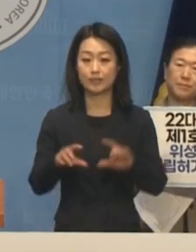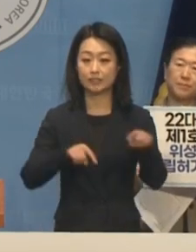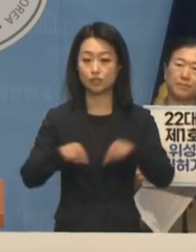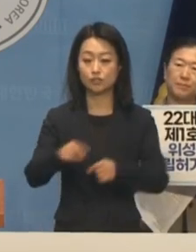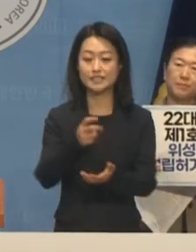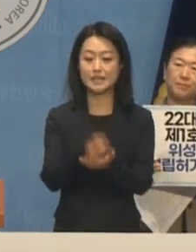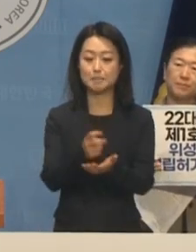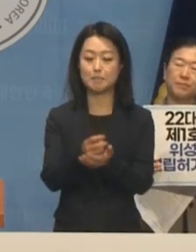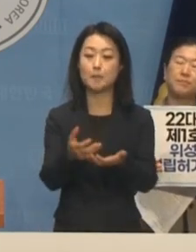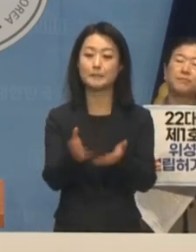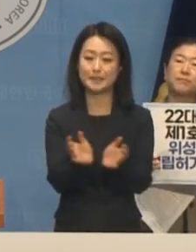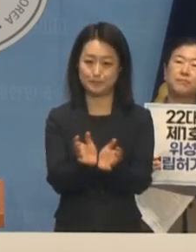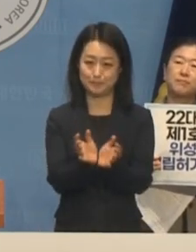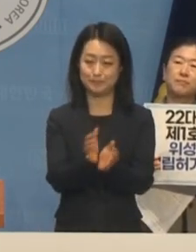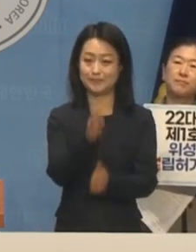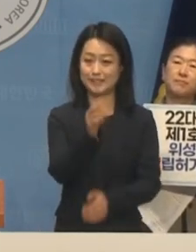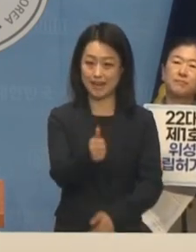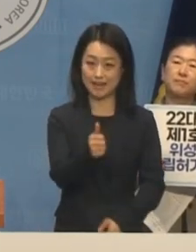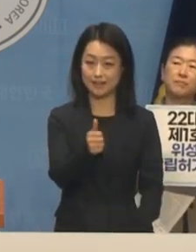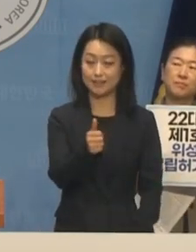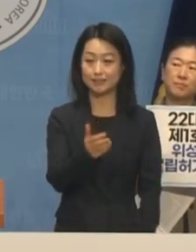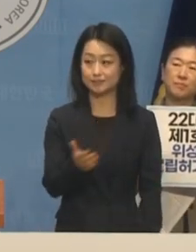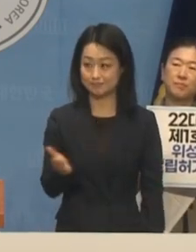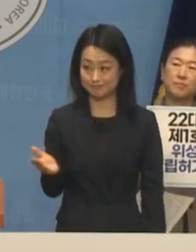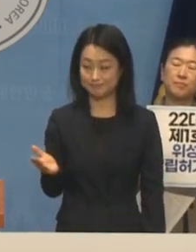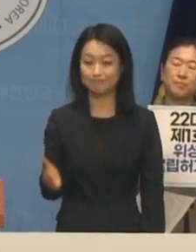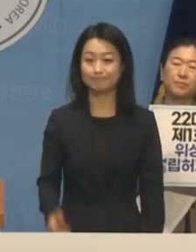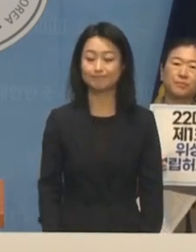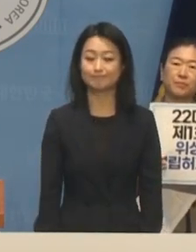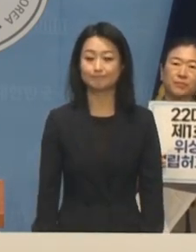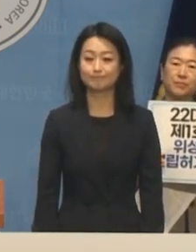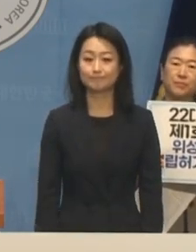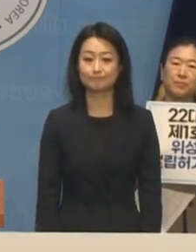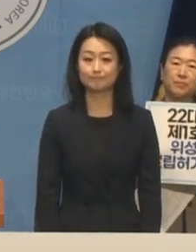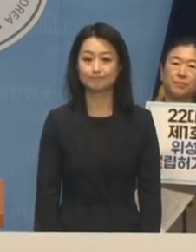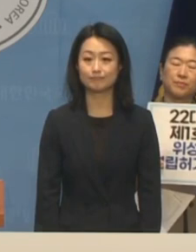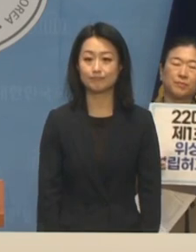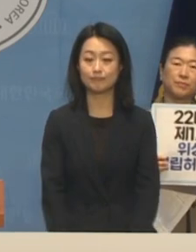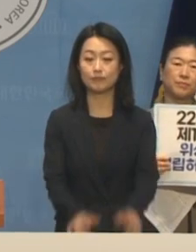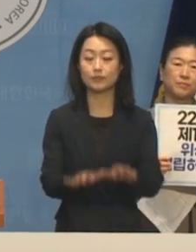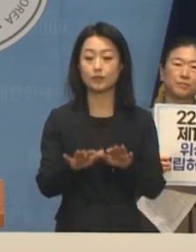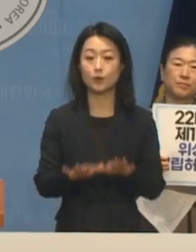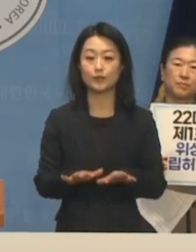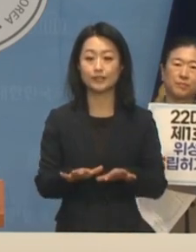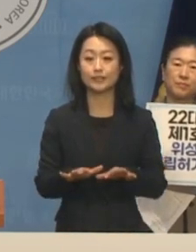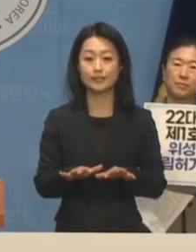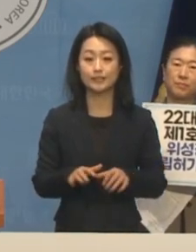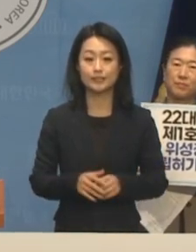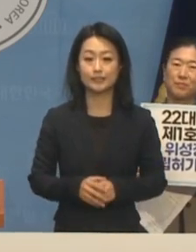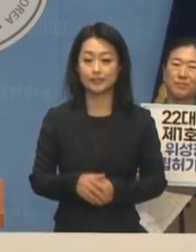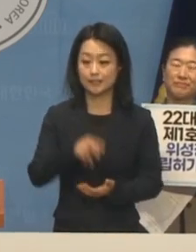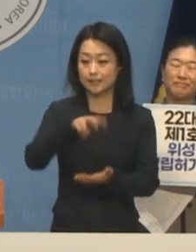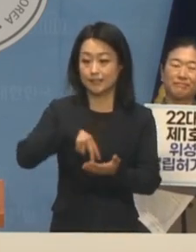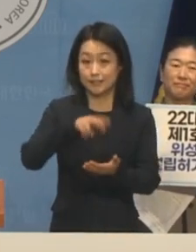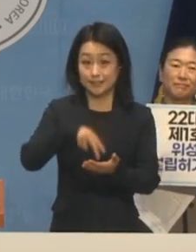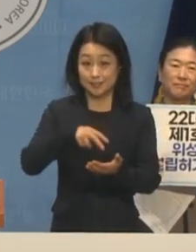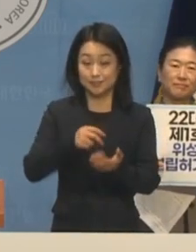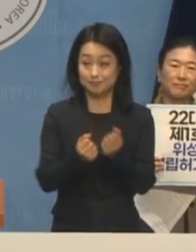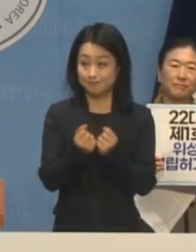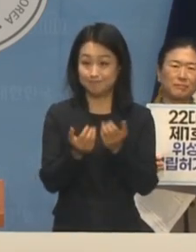정치입법팀이 있는데요. 경실련에 거기 팀장 맡고 계시는 서희 오셨습니다. 그리고 오늘 이 취지 발언을 해주실